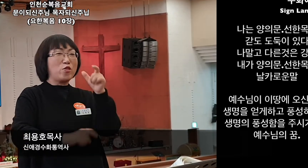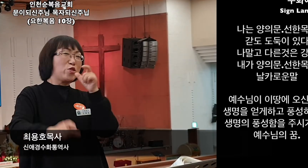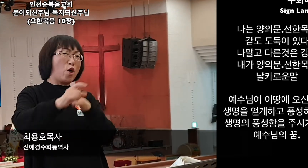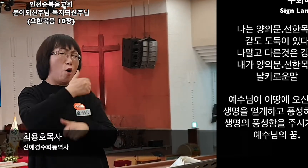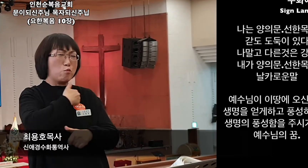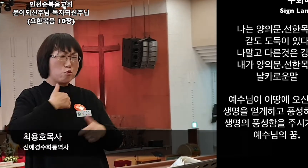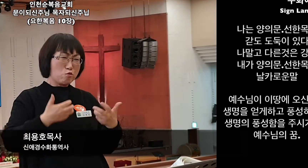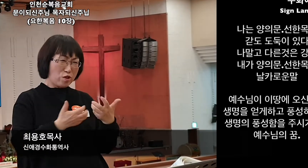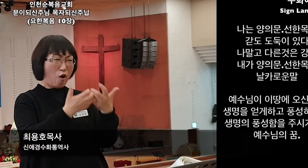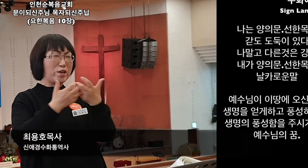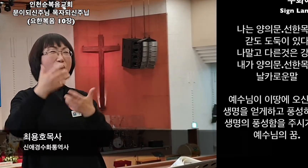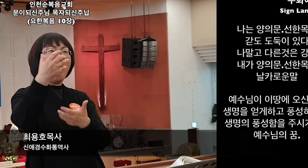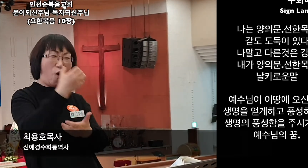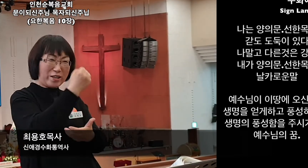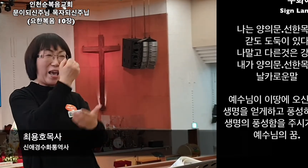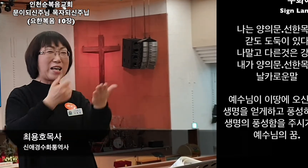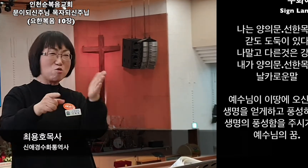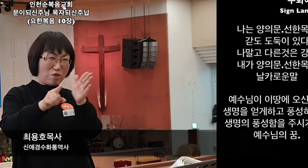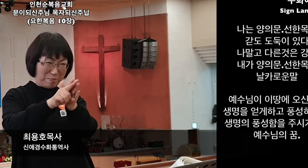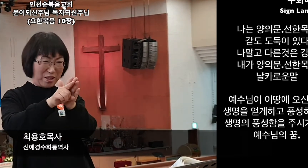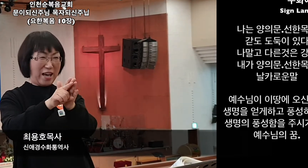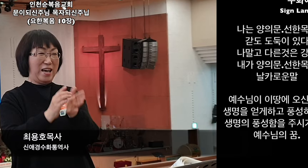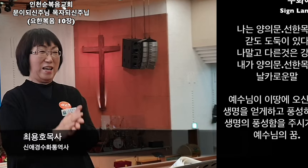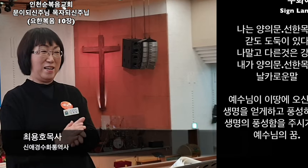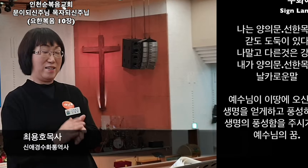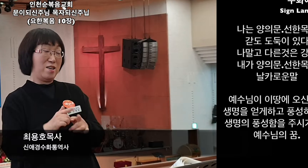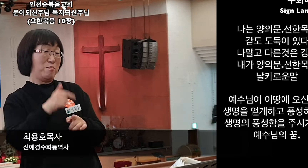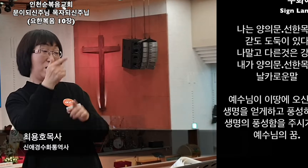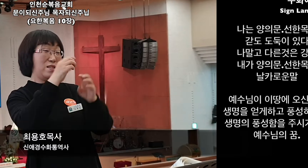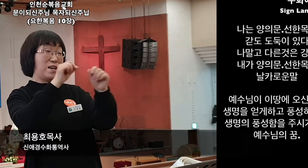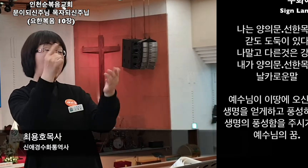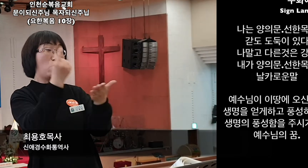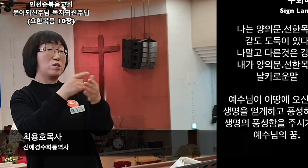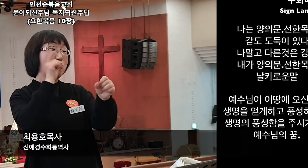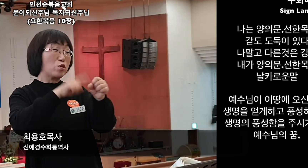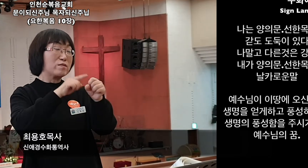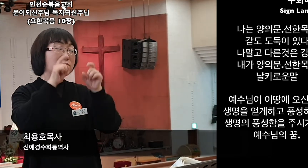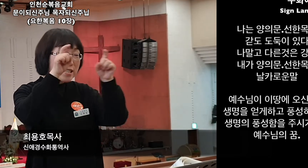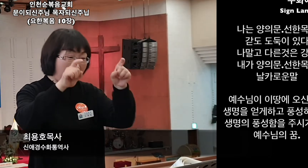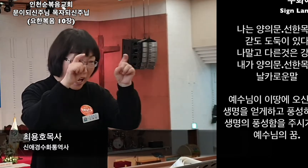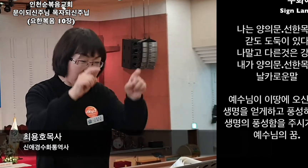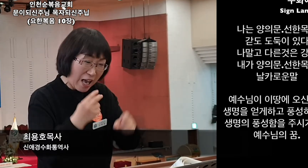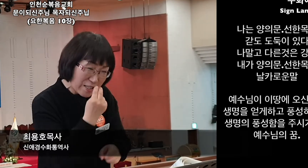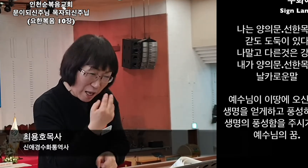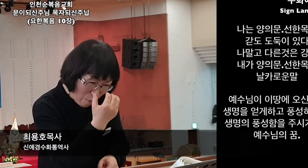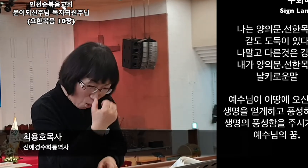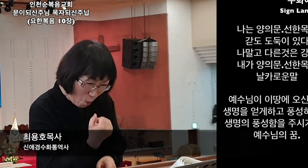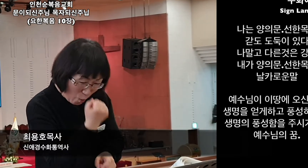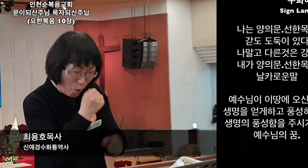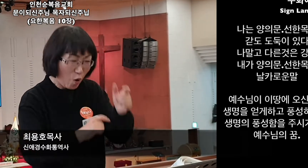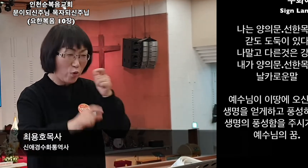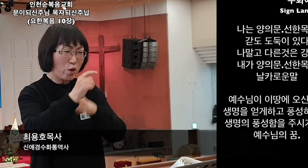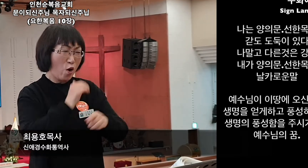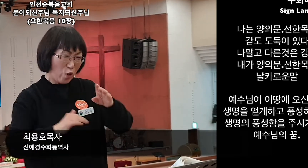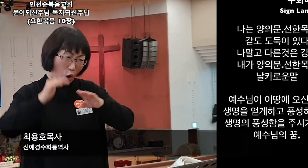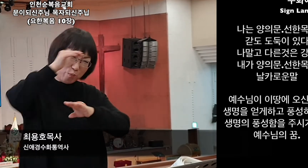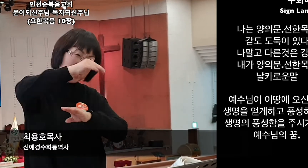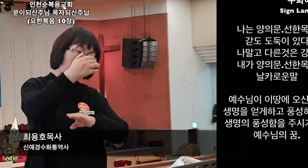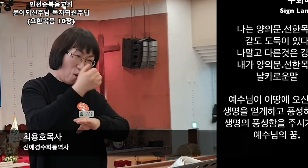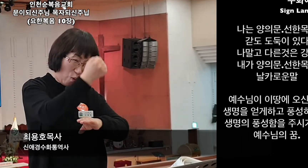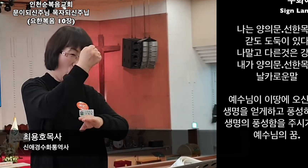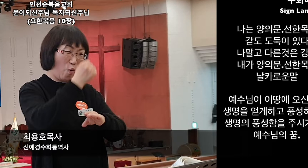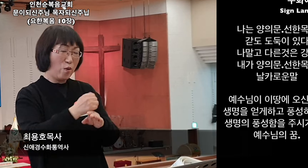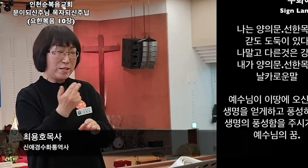더 풍성히 얻게 하려는 것이라. 예수님이 이 땅에 오신 목적은 양들이 생명을 얻고 또 더 넘치게